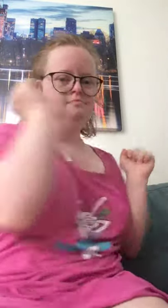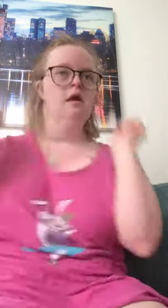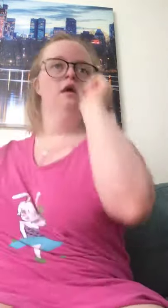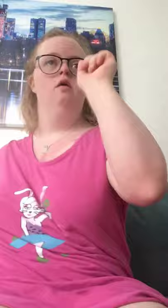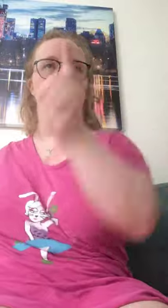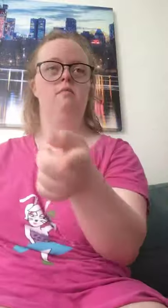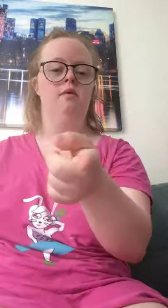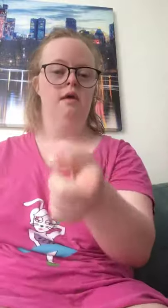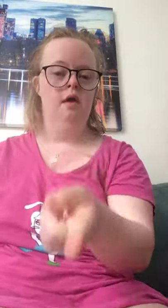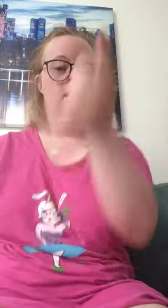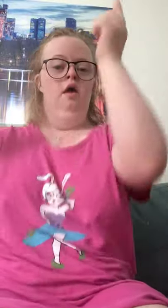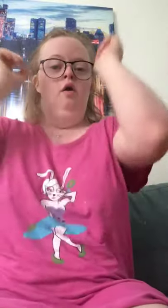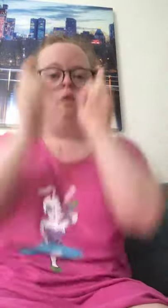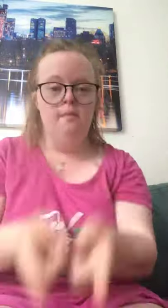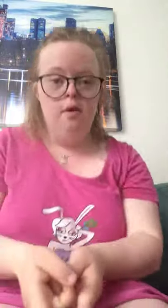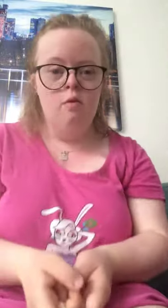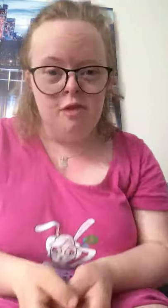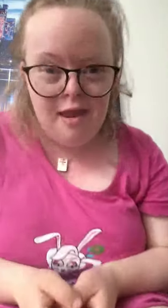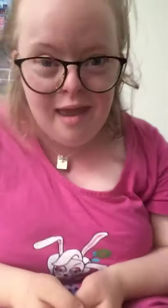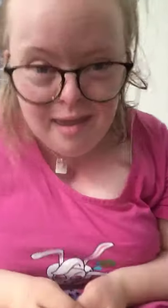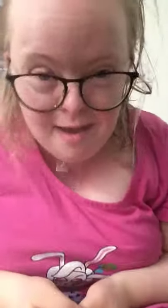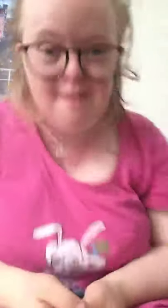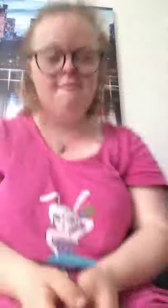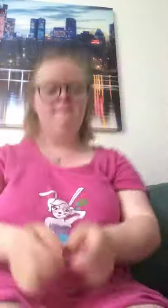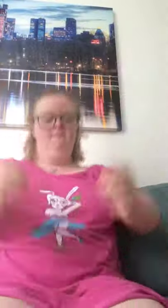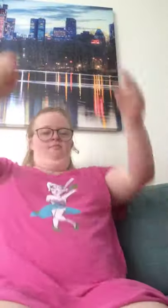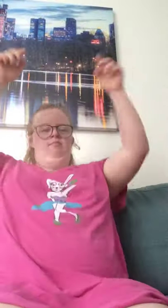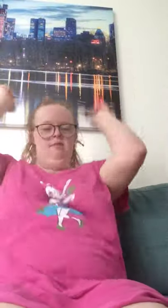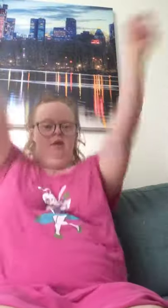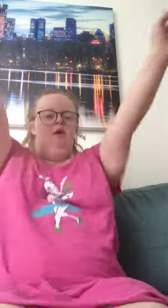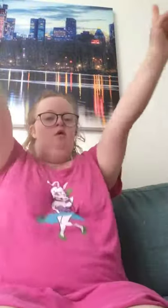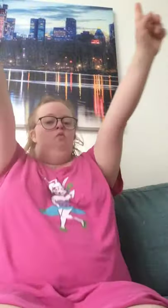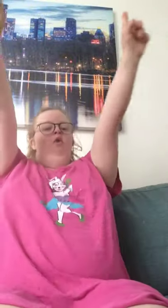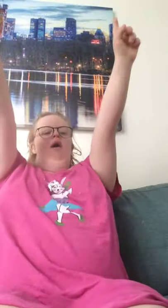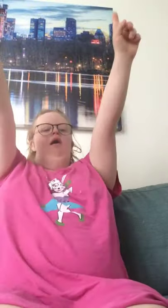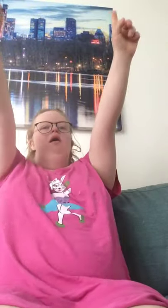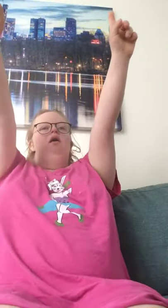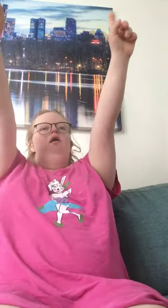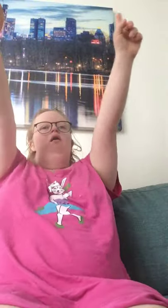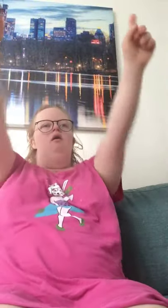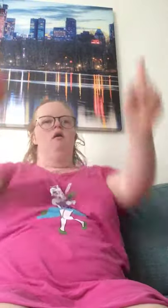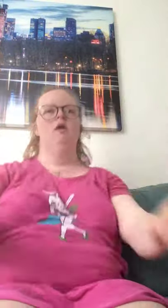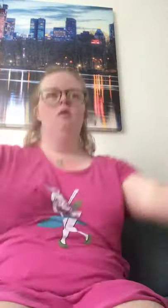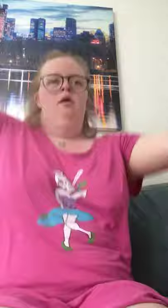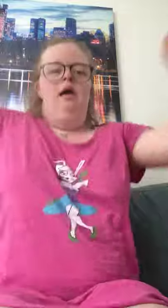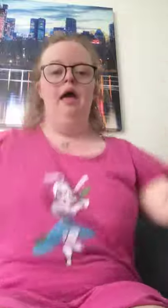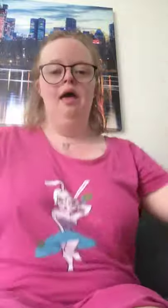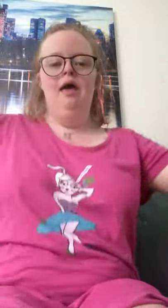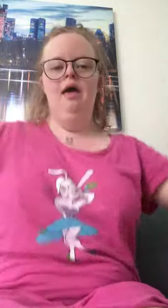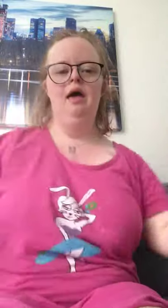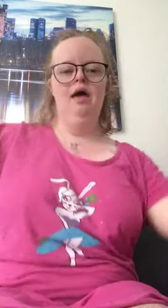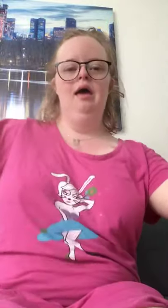Jag vill med dig Kom ur till dig Wow! Wow! Äh,